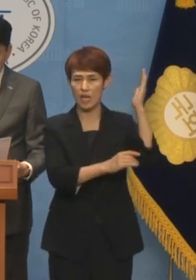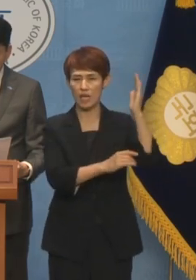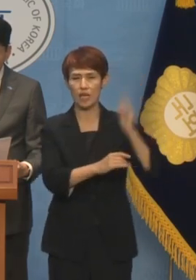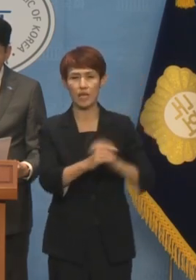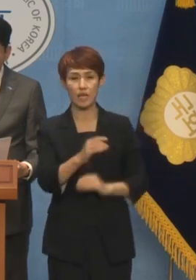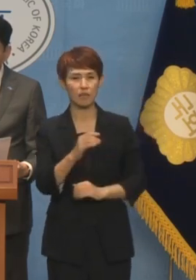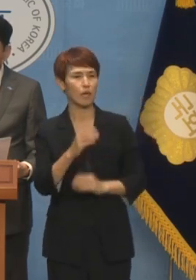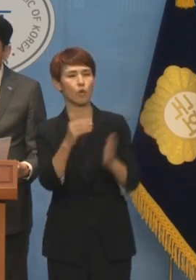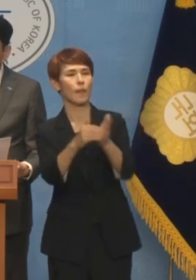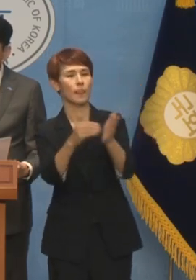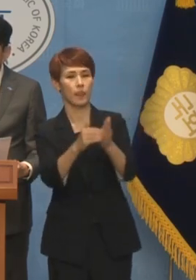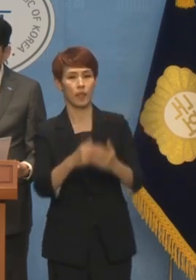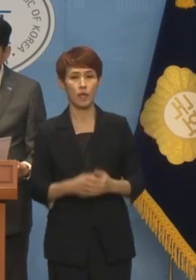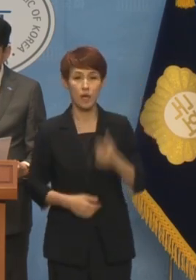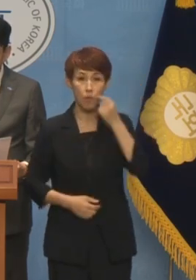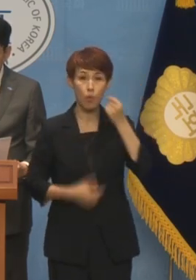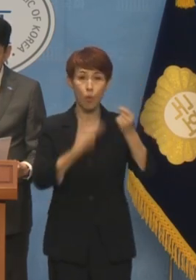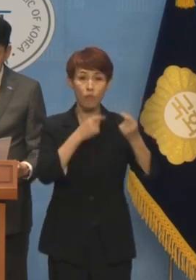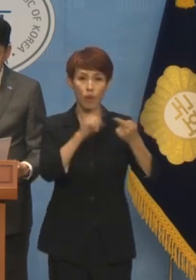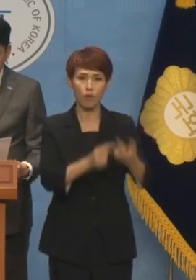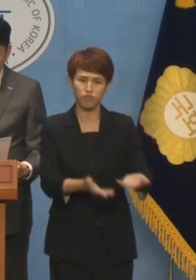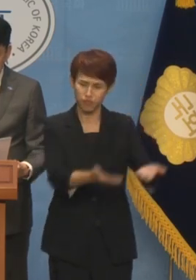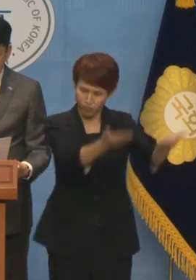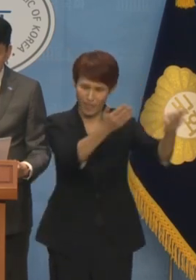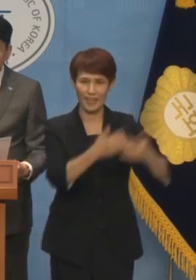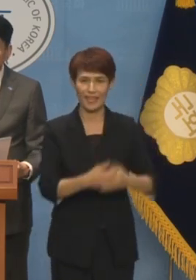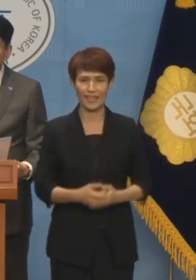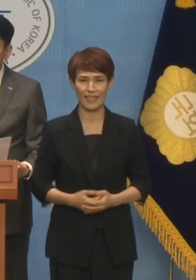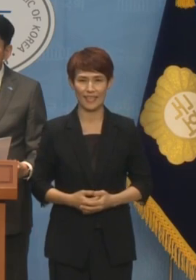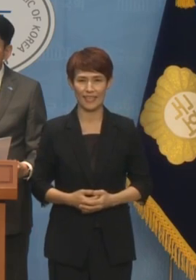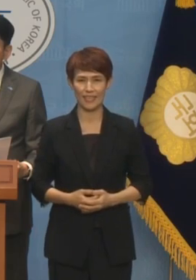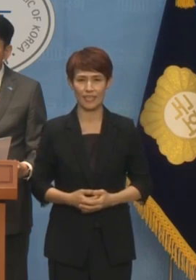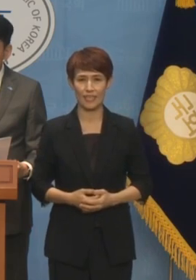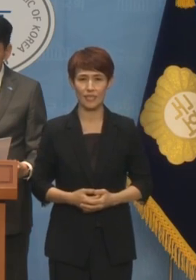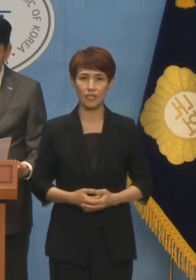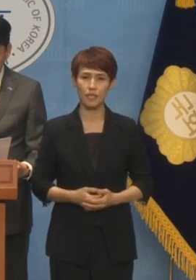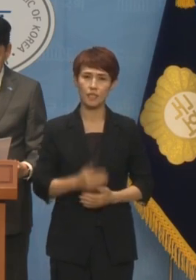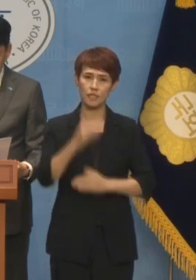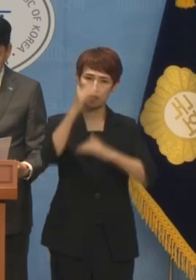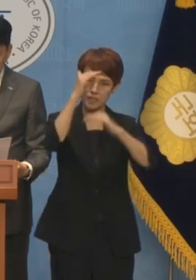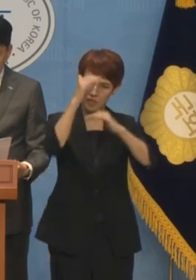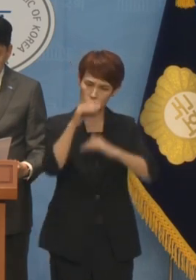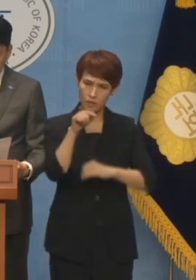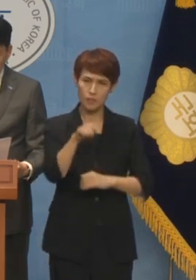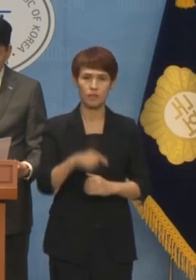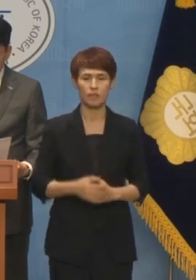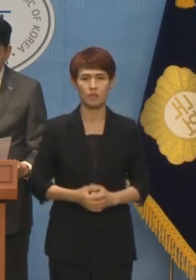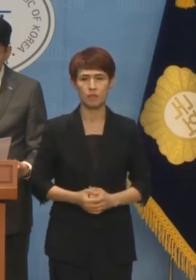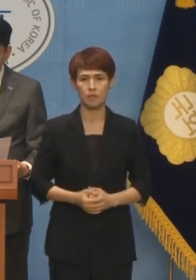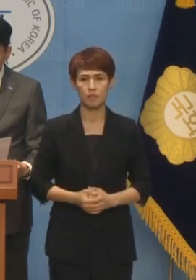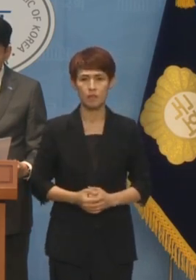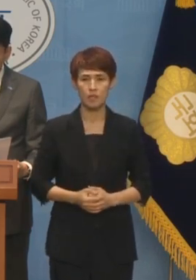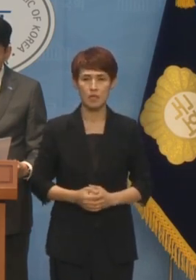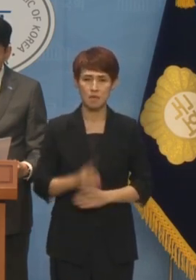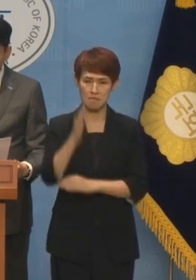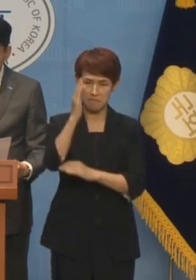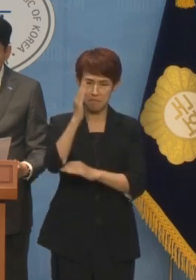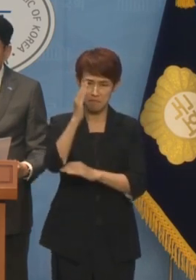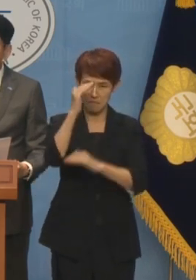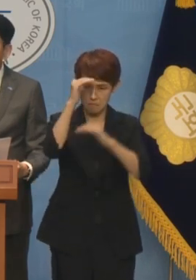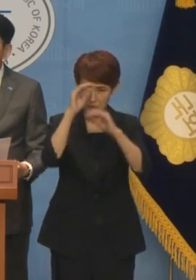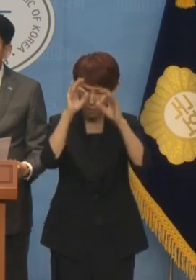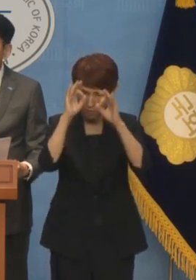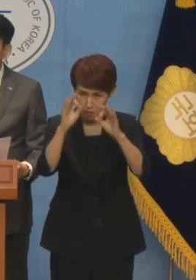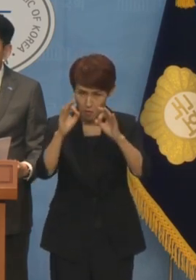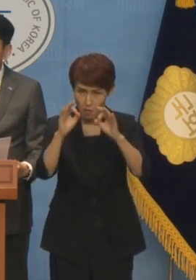일본이 원하는 대로 해주자. 말은 생각을 담은 그릇입니다. 어떻게 말하는지를 보면 그